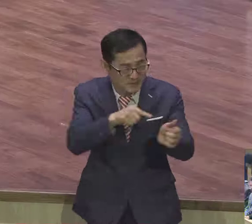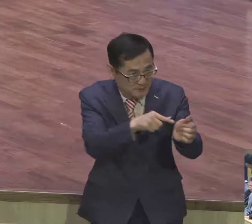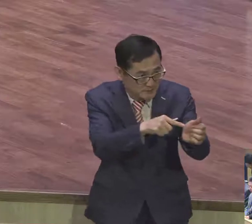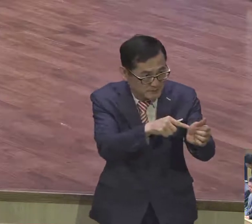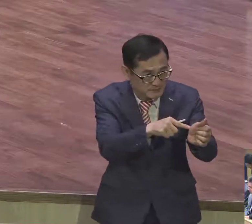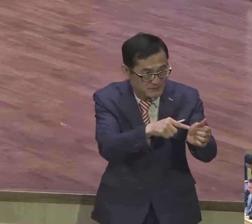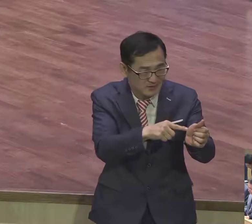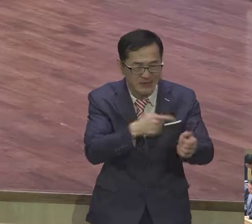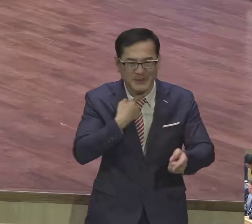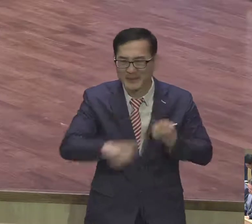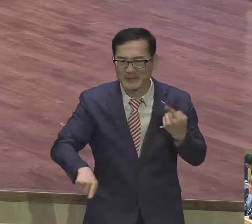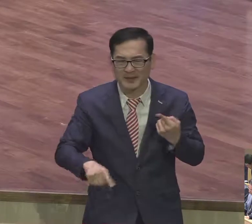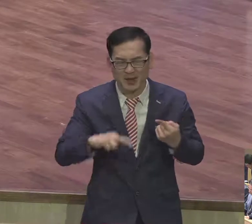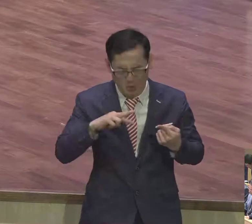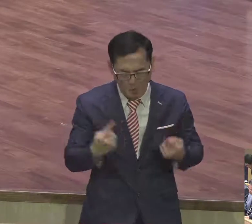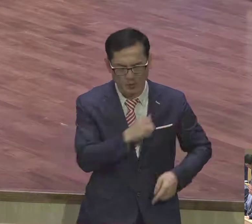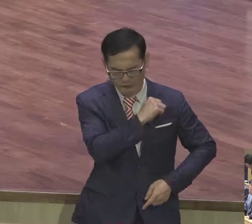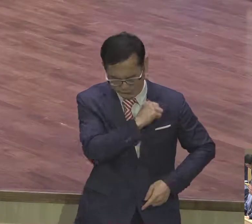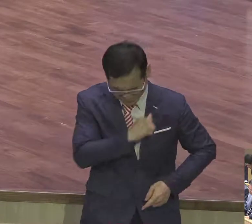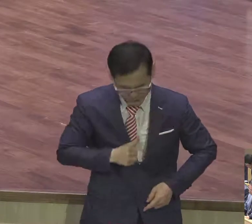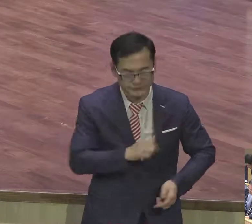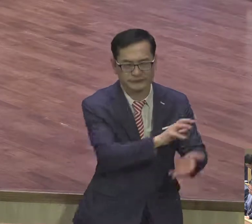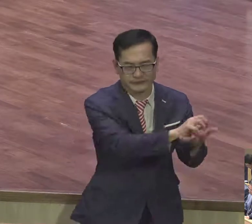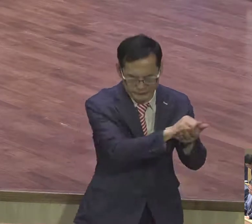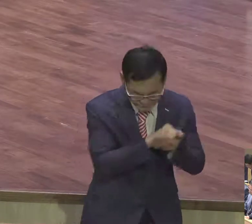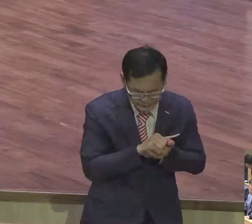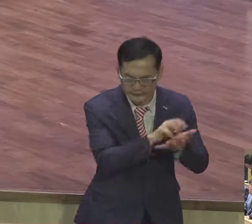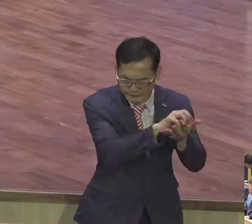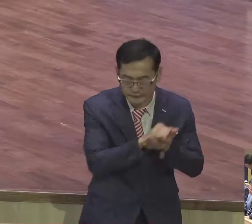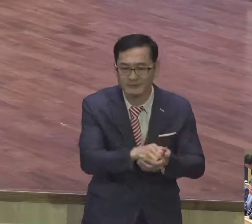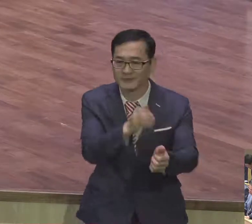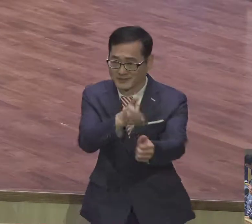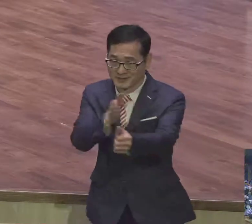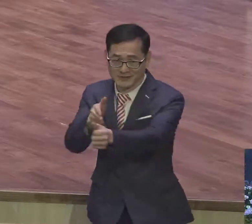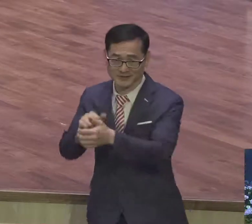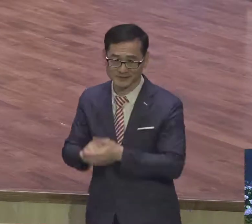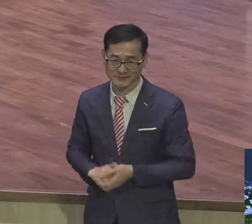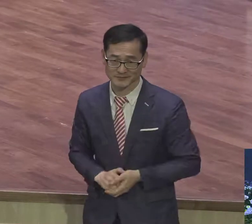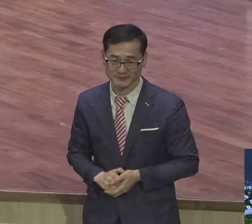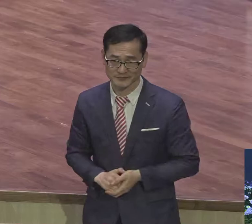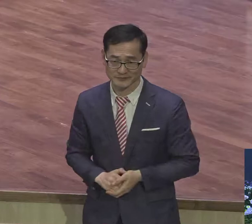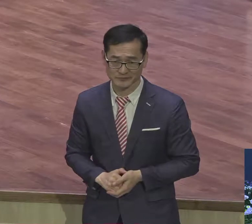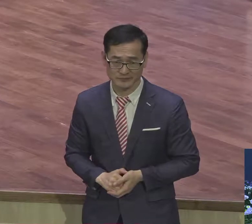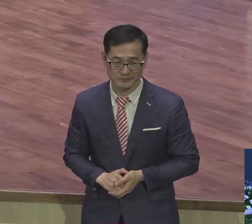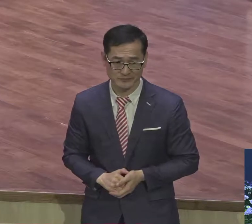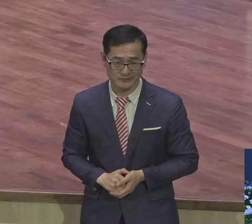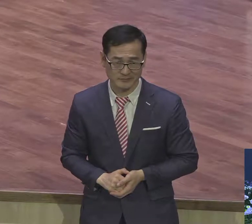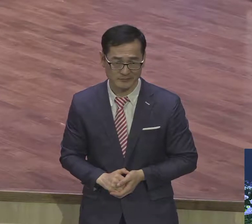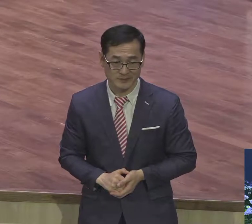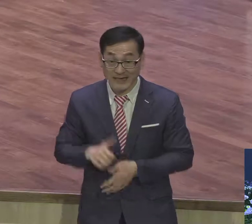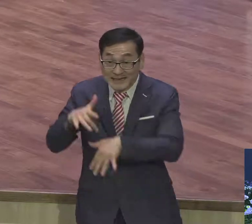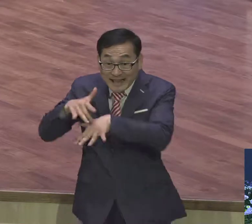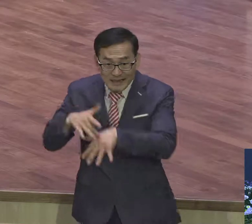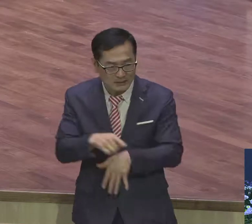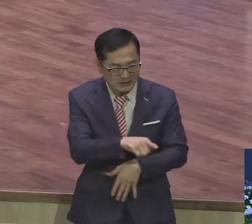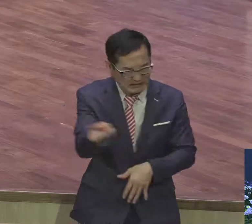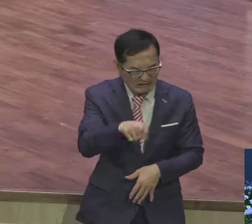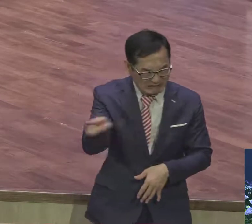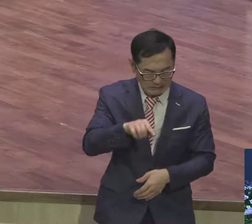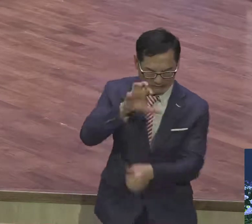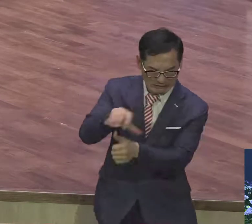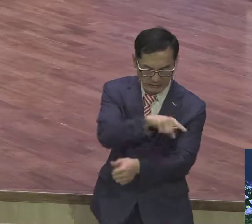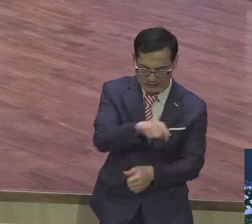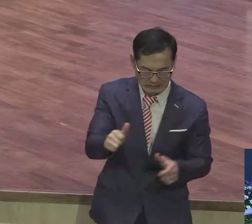바랍니다 그래서 어떤 사단의 이간질 여기 속으면 안 돼요 이렇게 이렇게 누가 낱말을